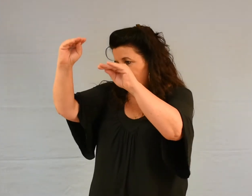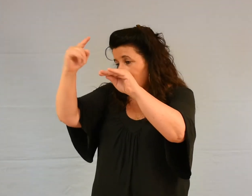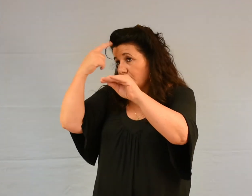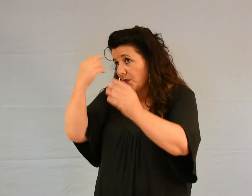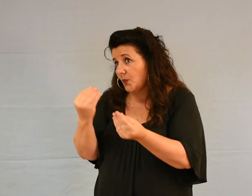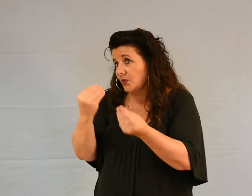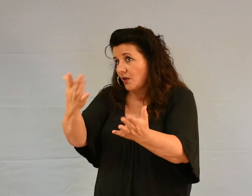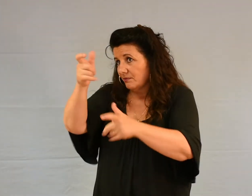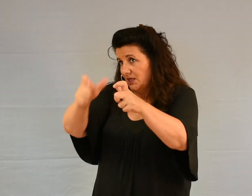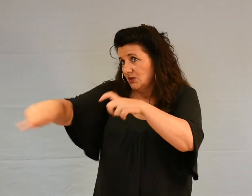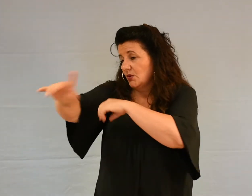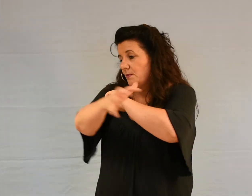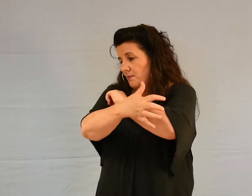Alors tu auras un trésor au ciel.